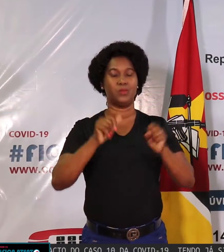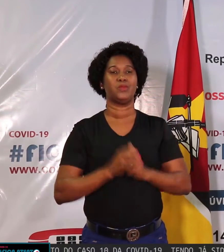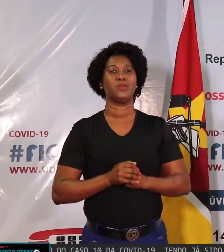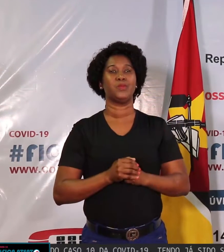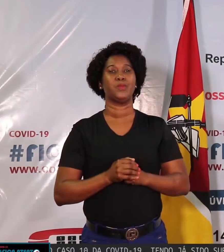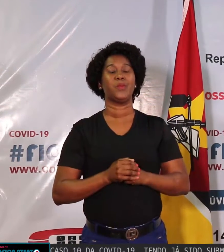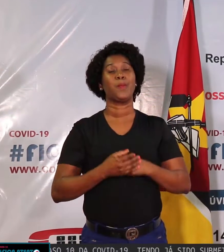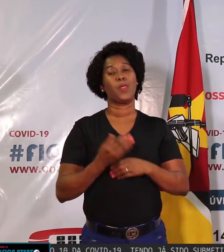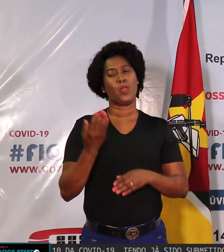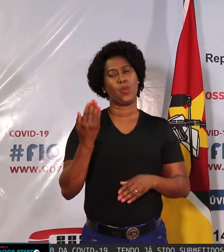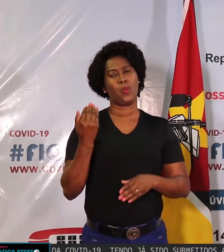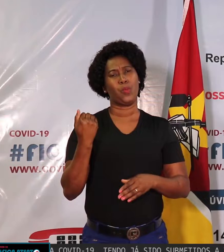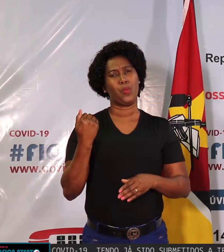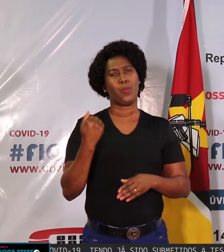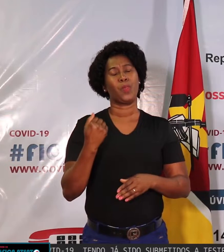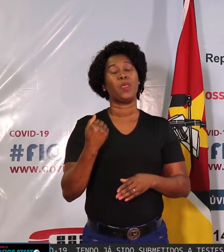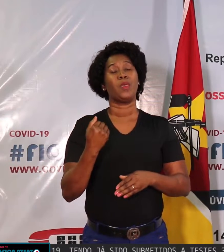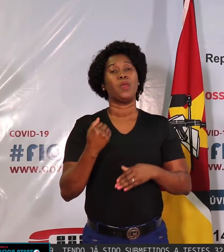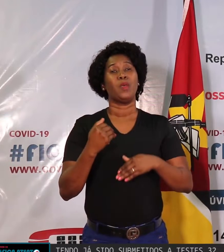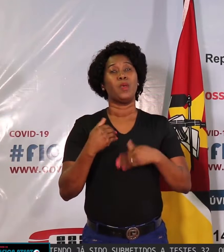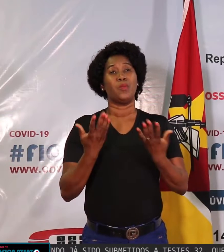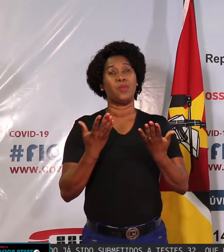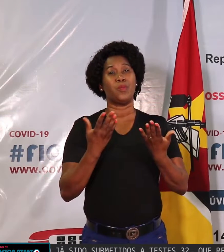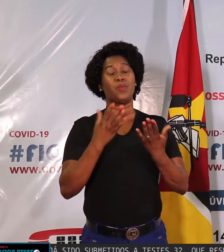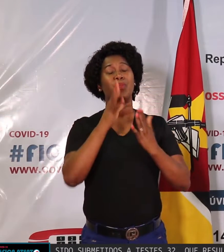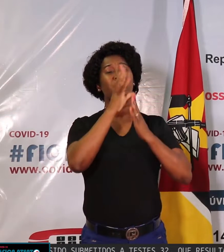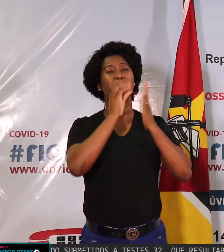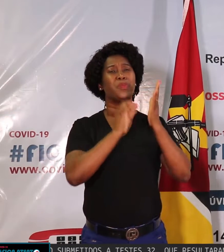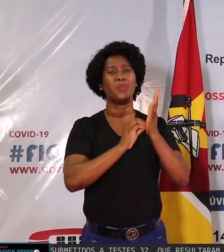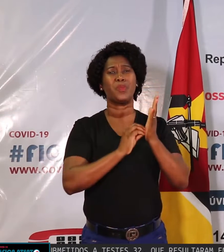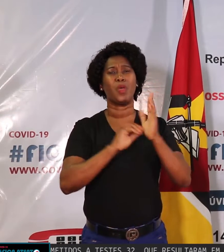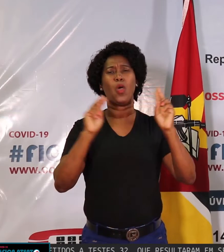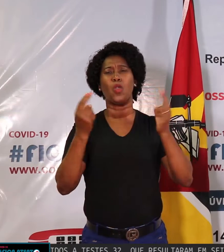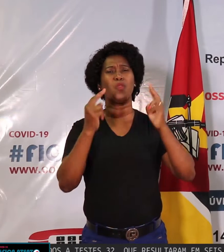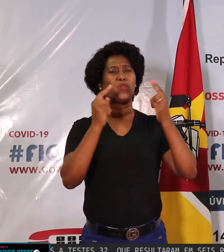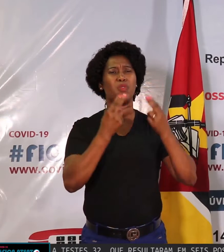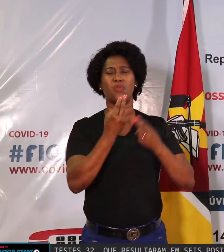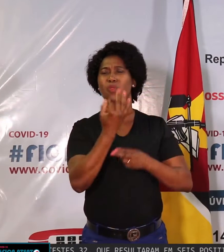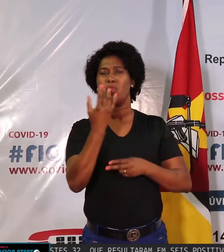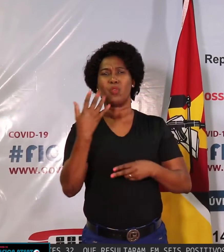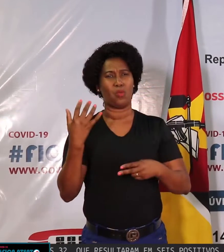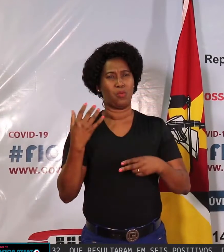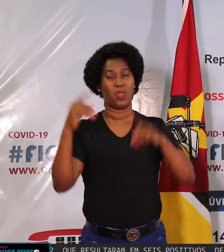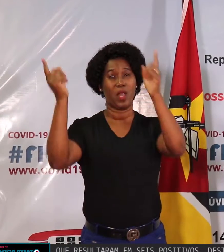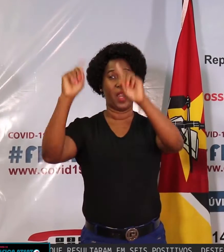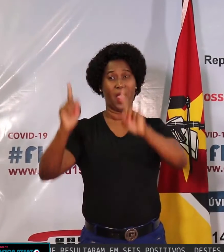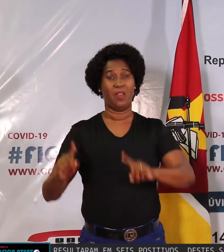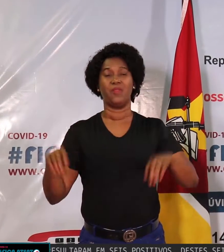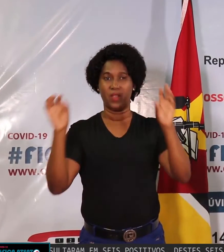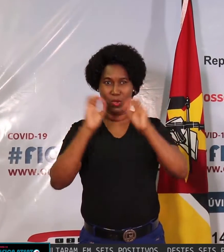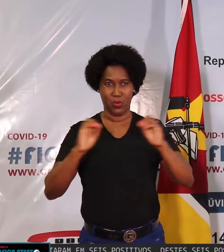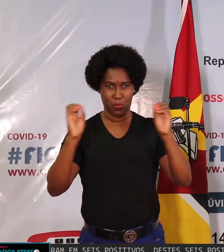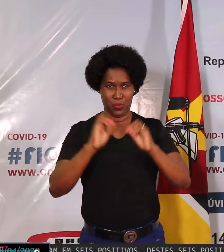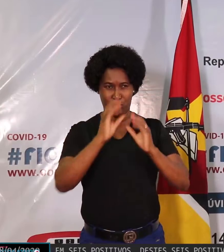Relativamente às últimas 24 horas, não temos ainda os dados atualizados sobre o continente africano.